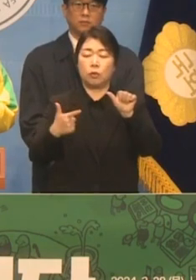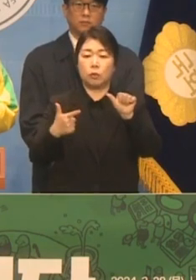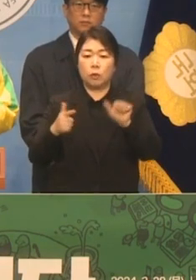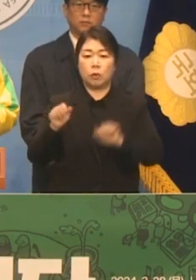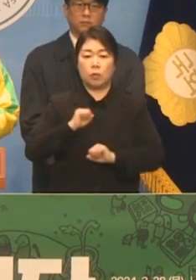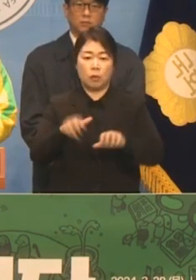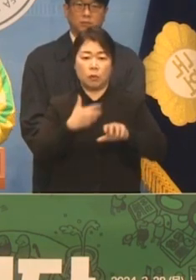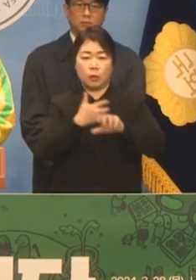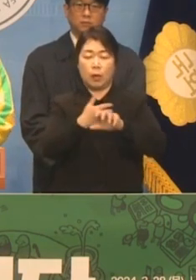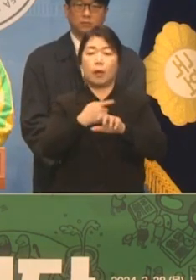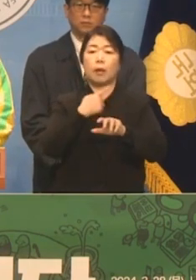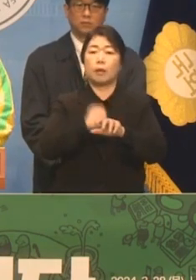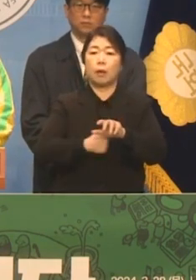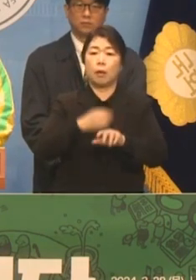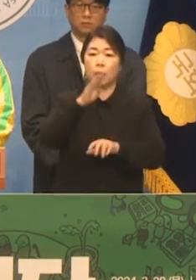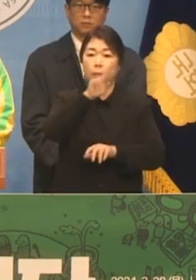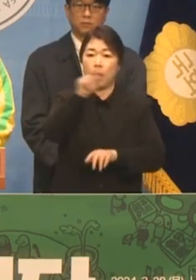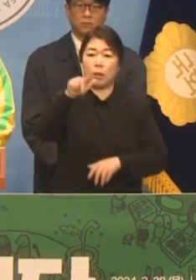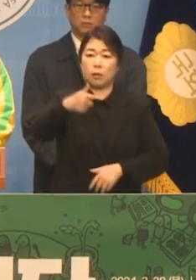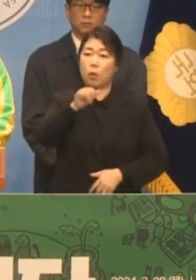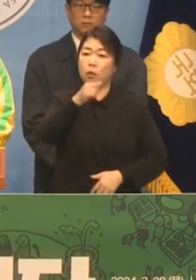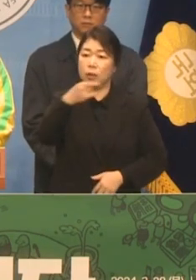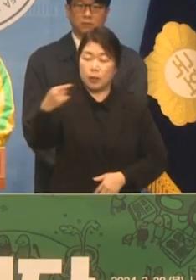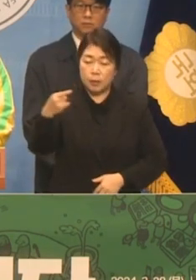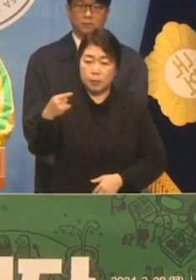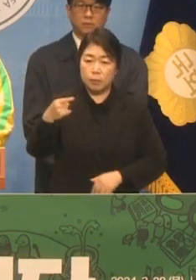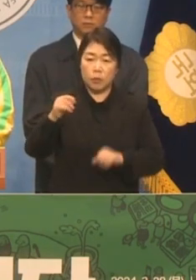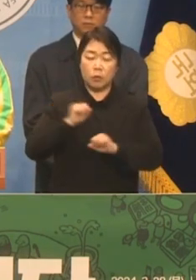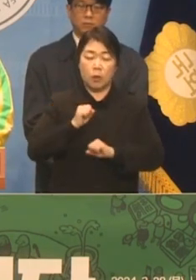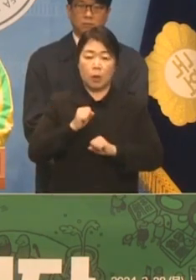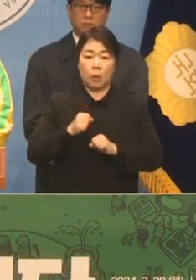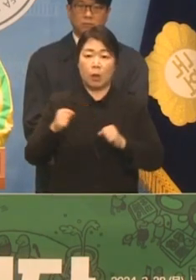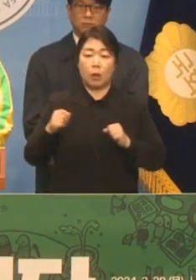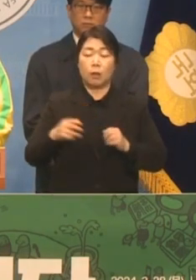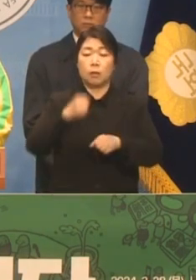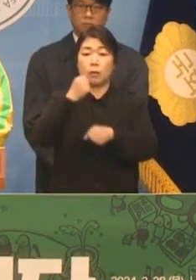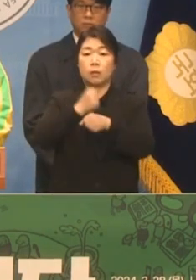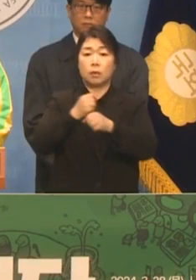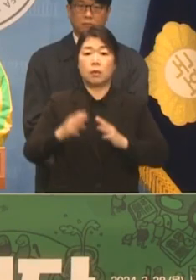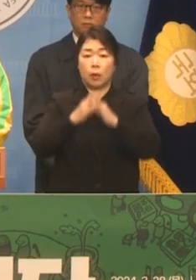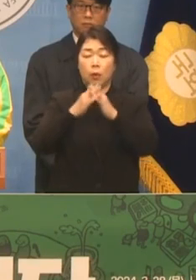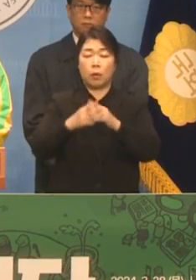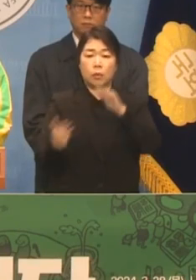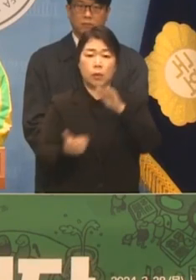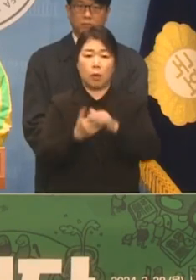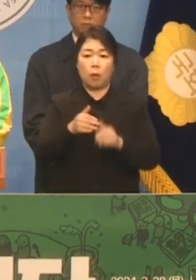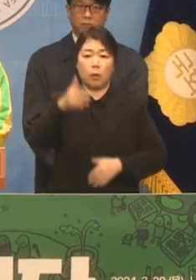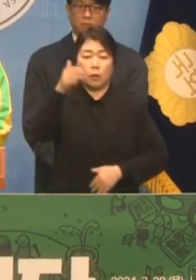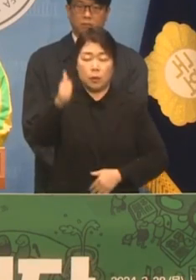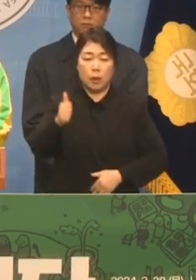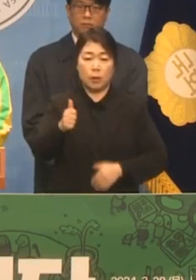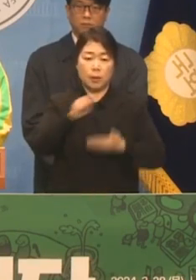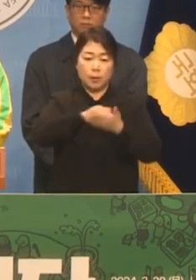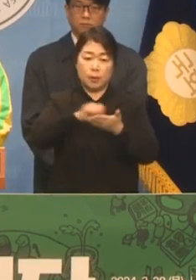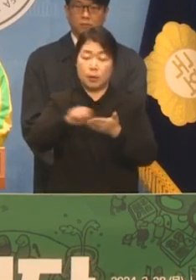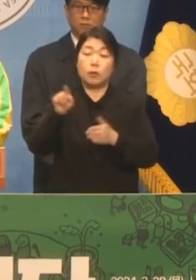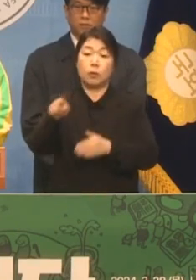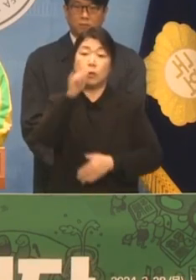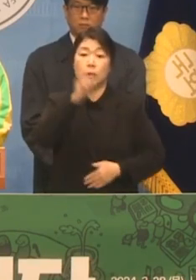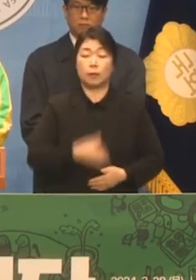했던 박정희 국가재건 최고회 의장이 써는 글이 써 있습니다 이렇게 써